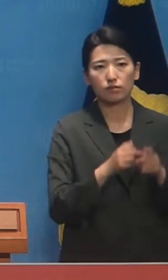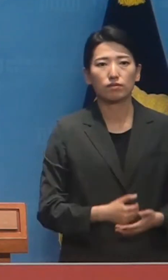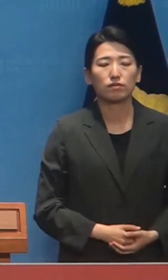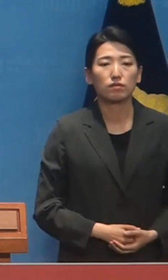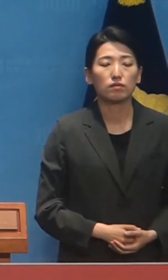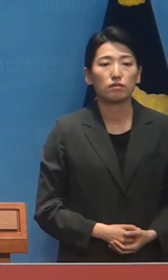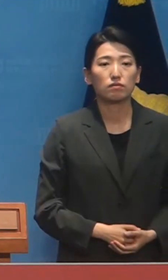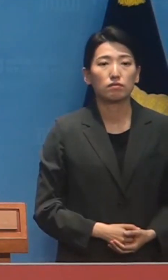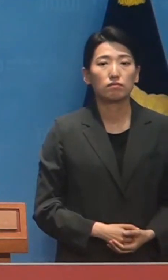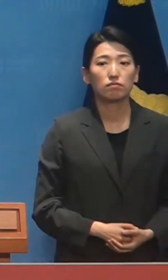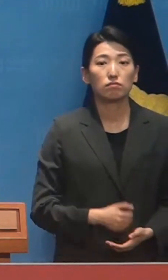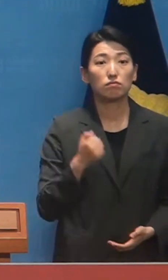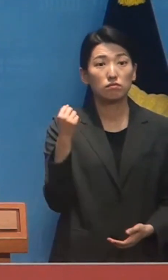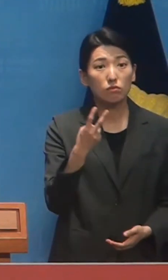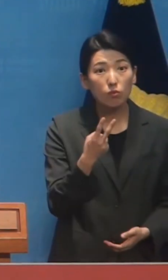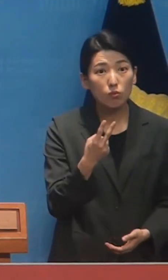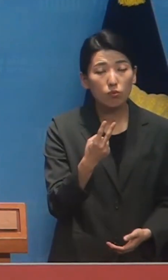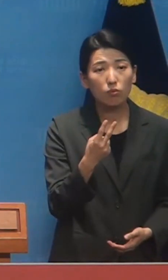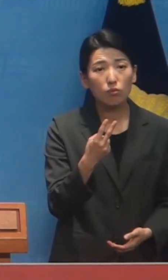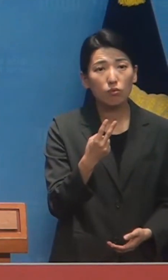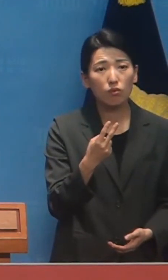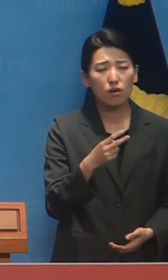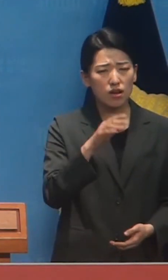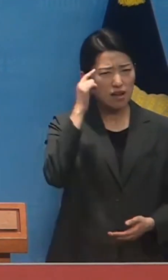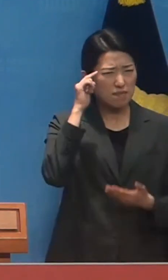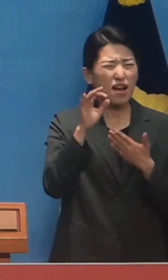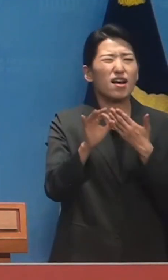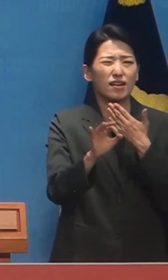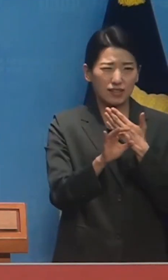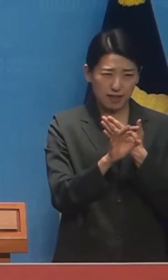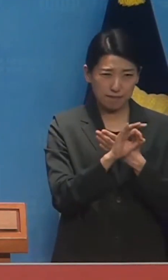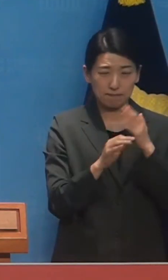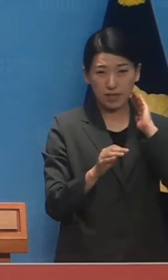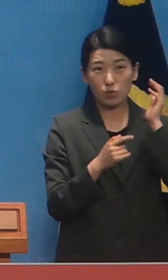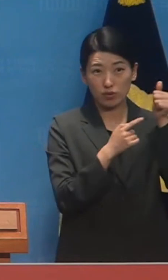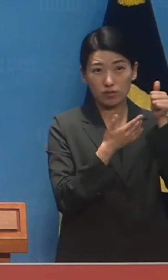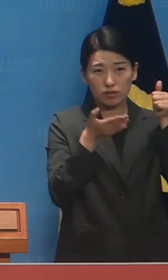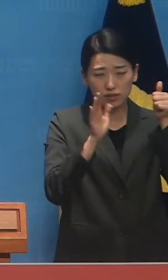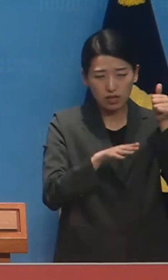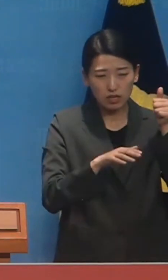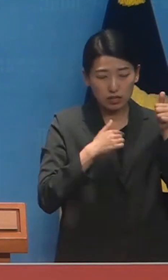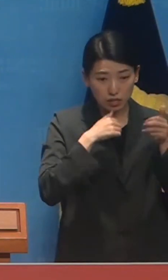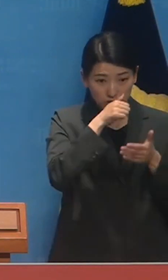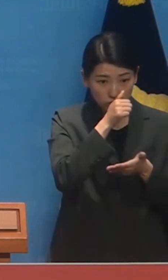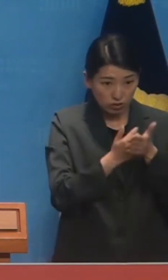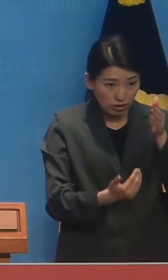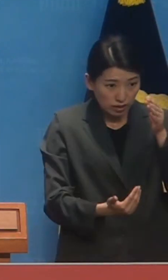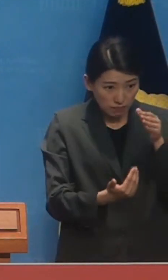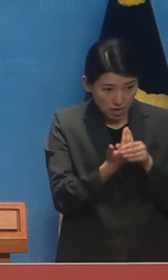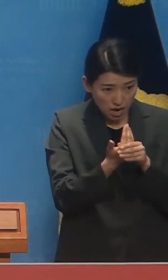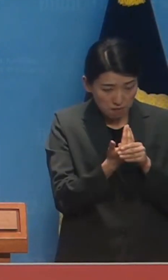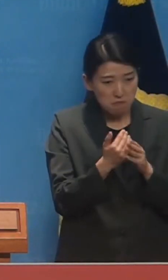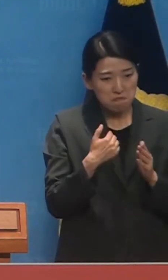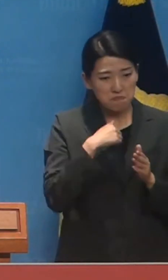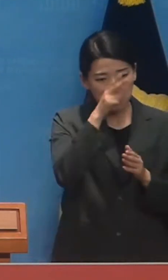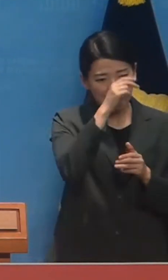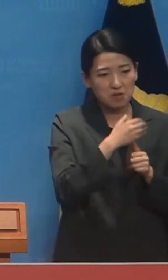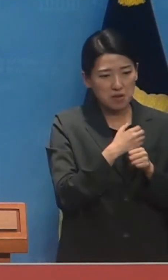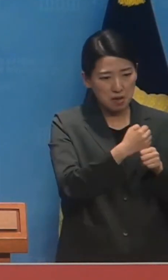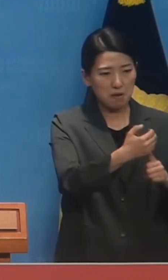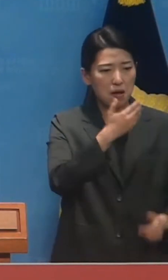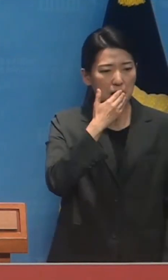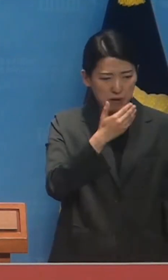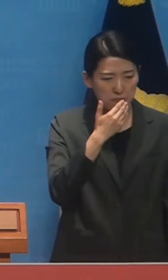죄를 지었으면 대통령 임기중이라도 불소추 특권마저도 폐지하겠다는 이런